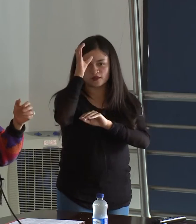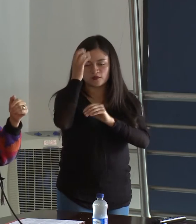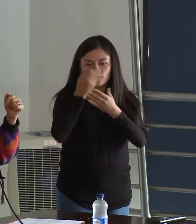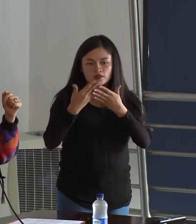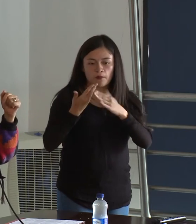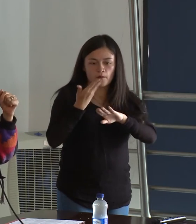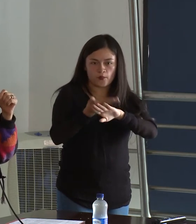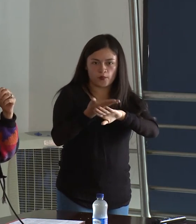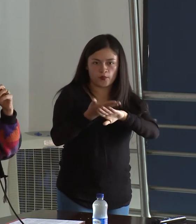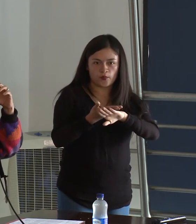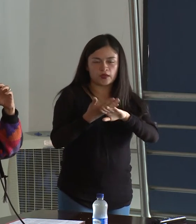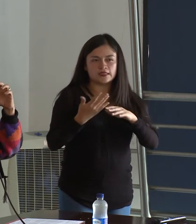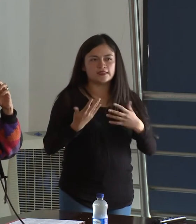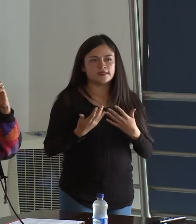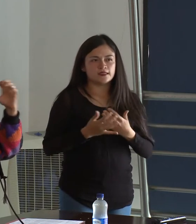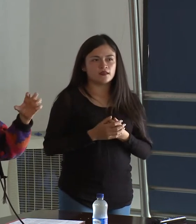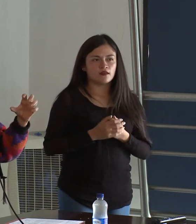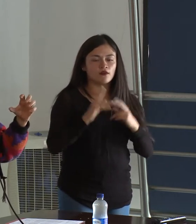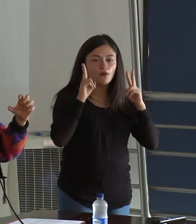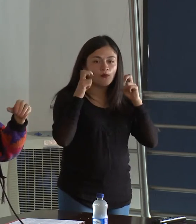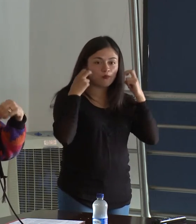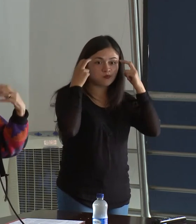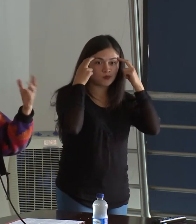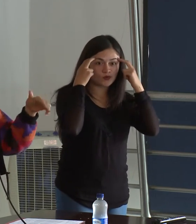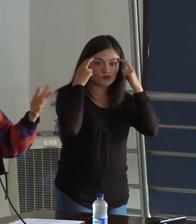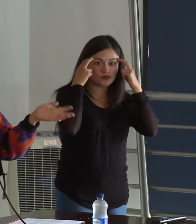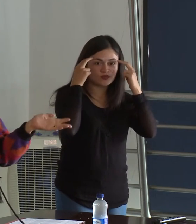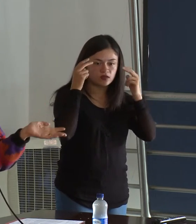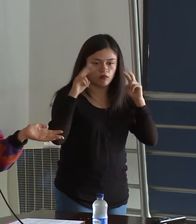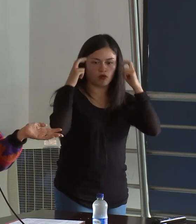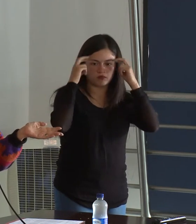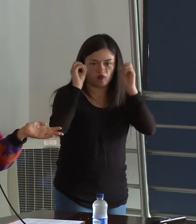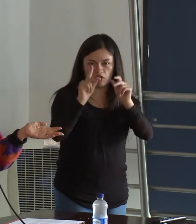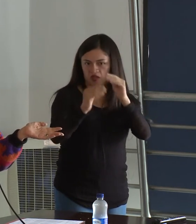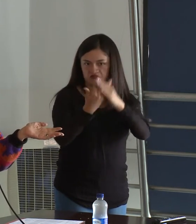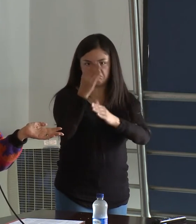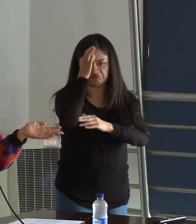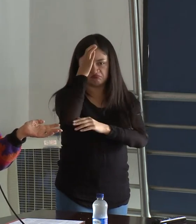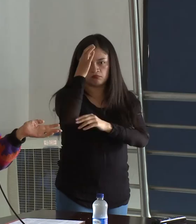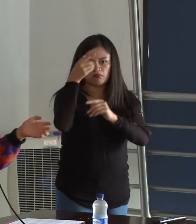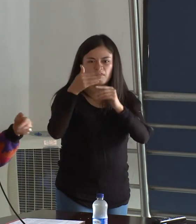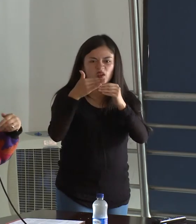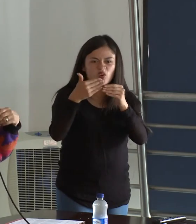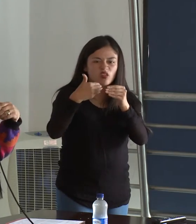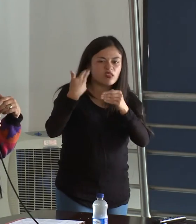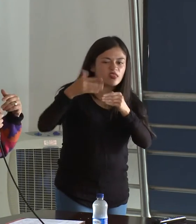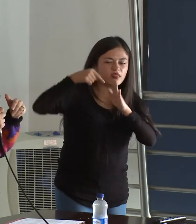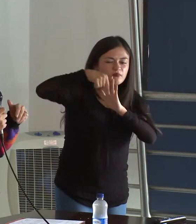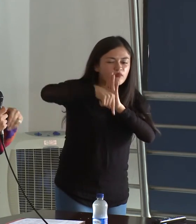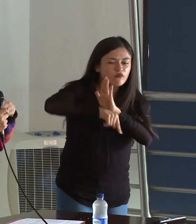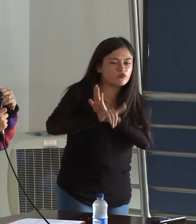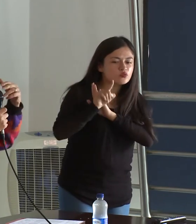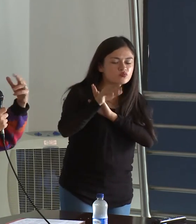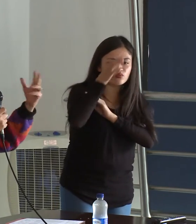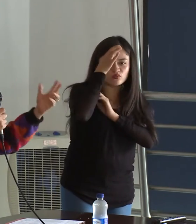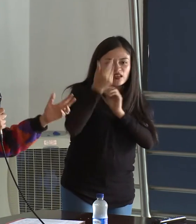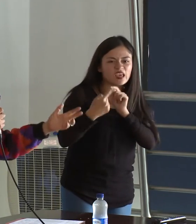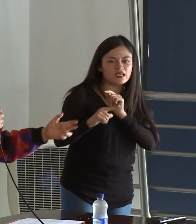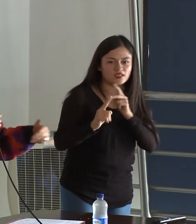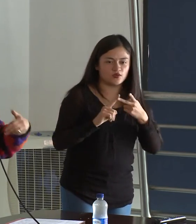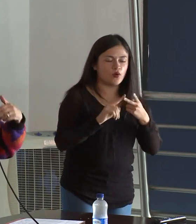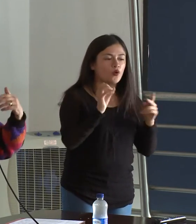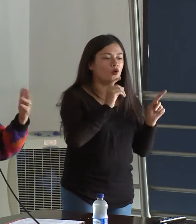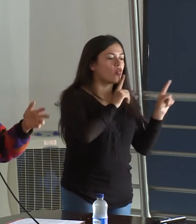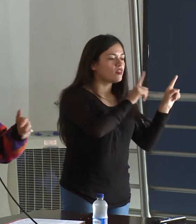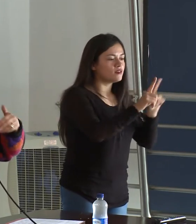propuestas, no solo el conocimiento, sino qué hay detrás de lo que se está llegando, qué hay detrás de los